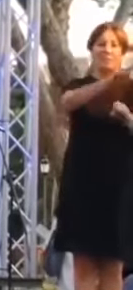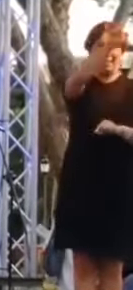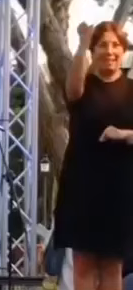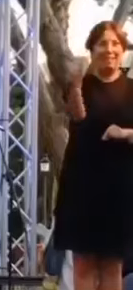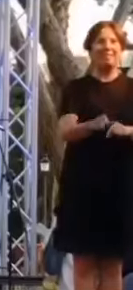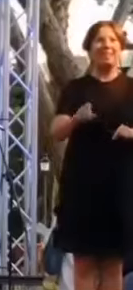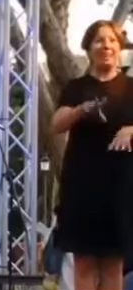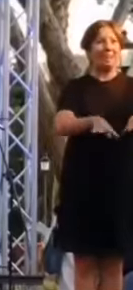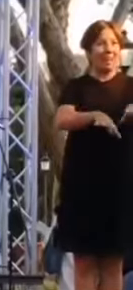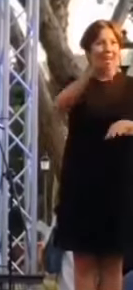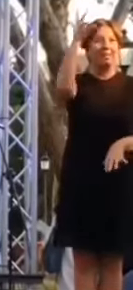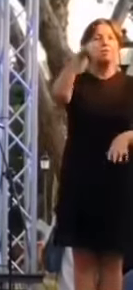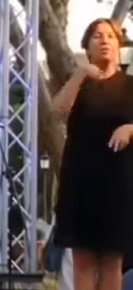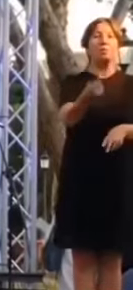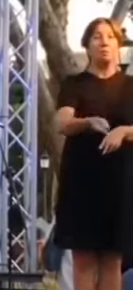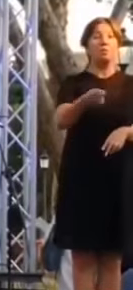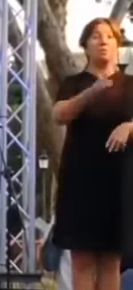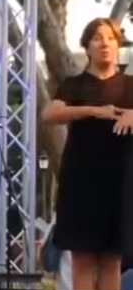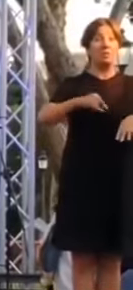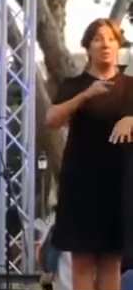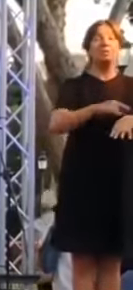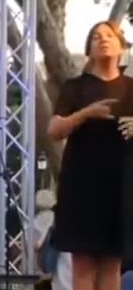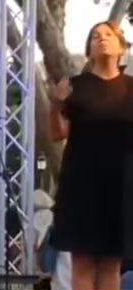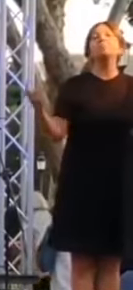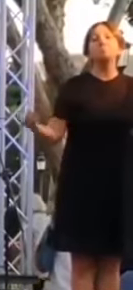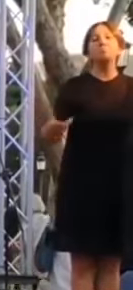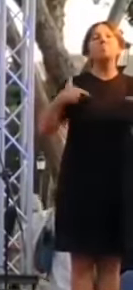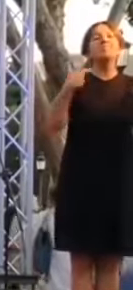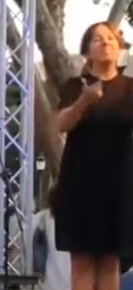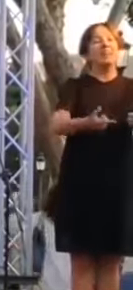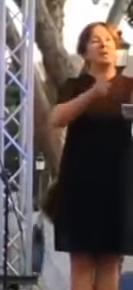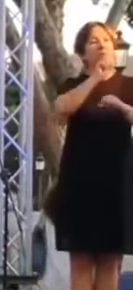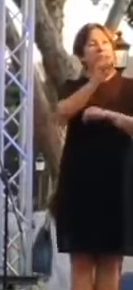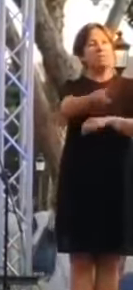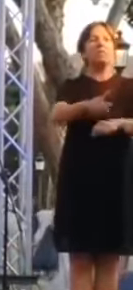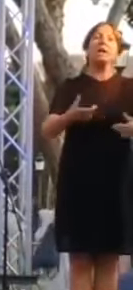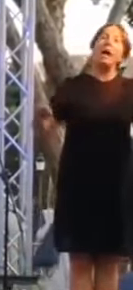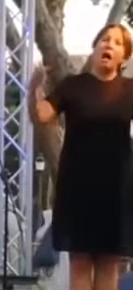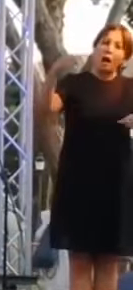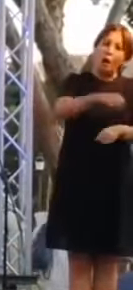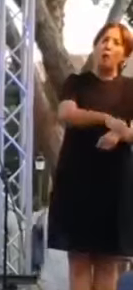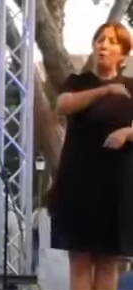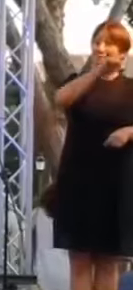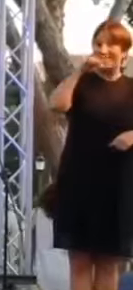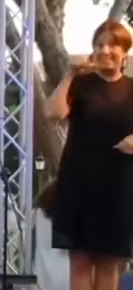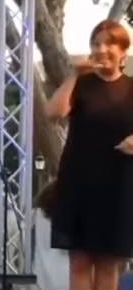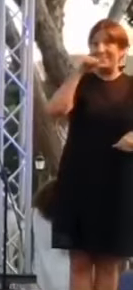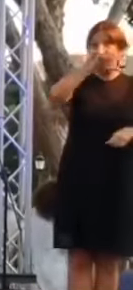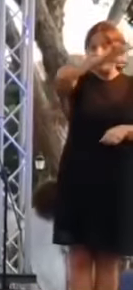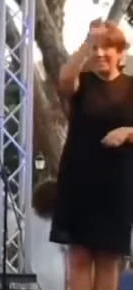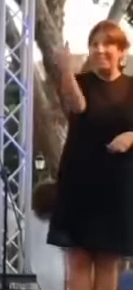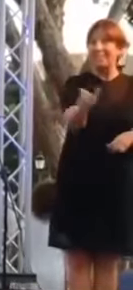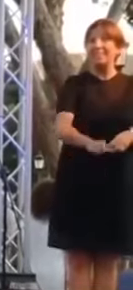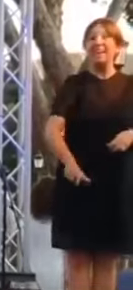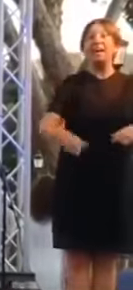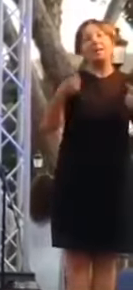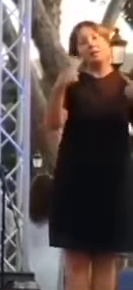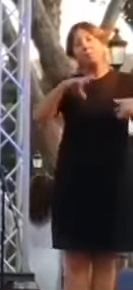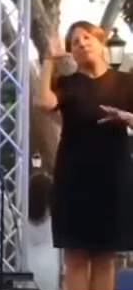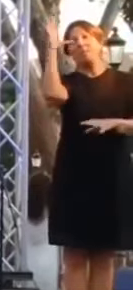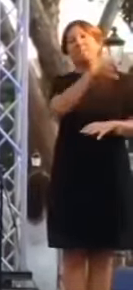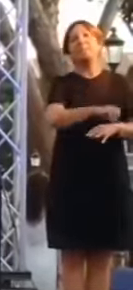Fratelli d'Italia nelle elezioni del prossimo settembre, così diamo un altro segnale casomai servisse in Italia